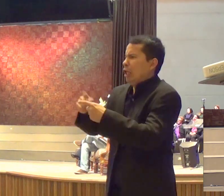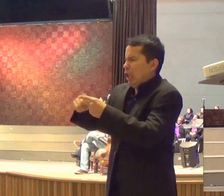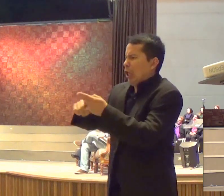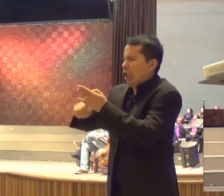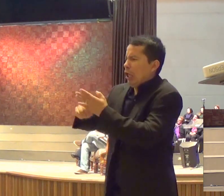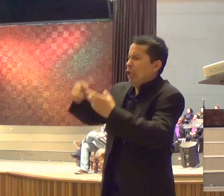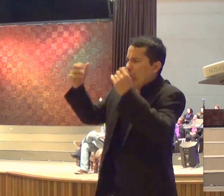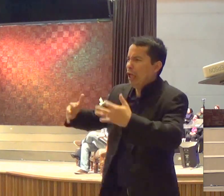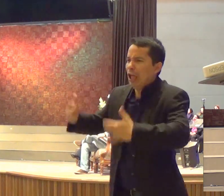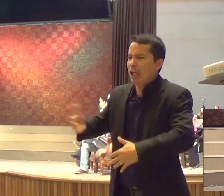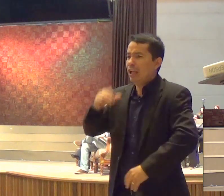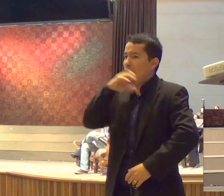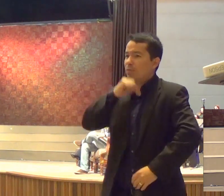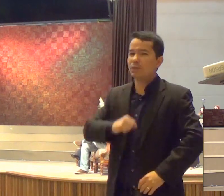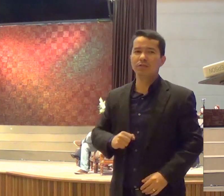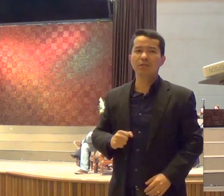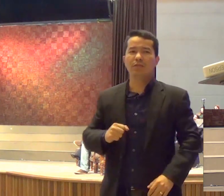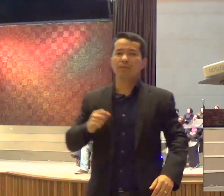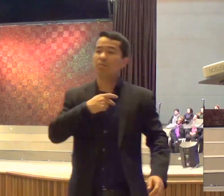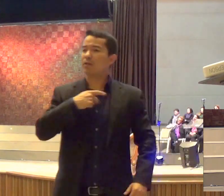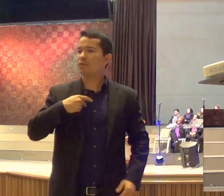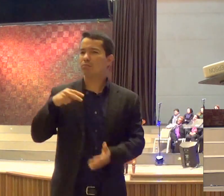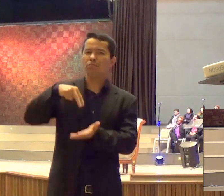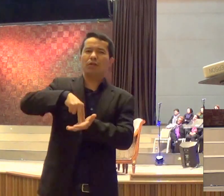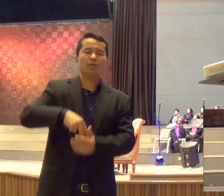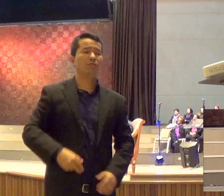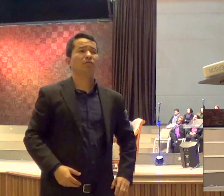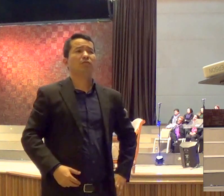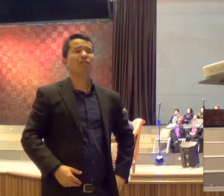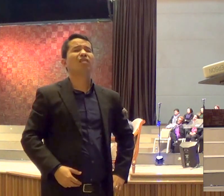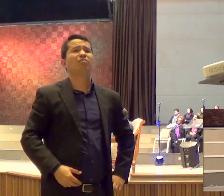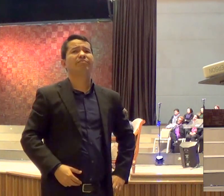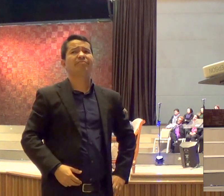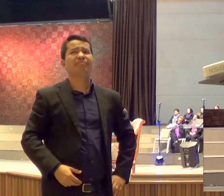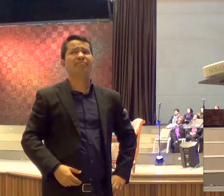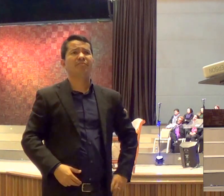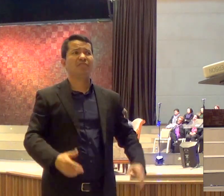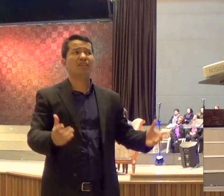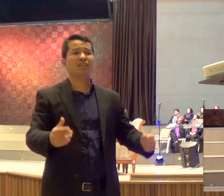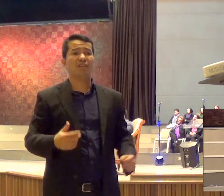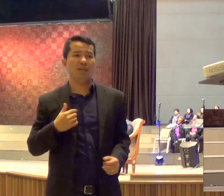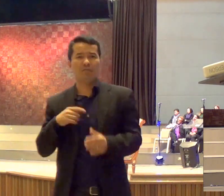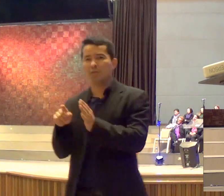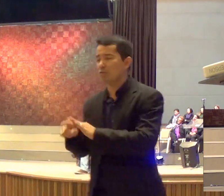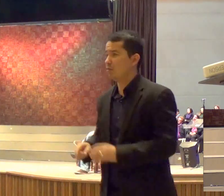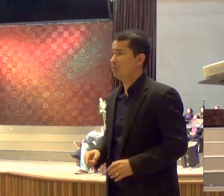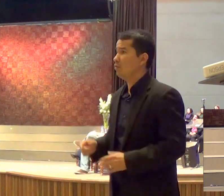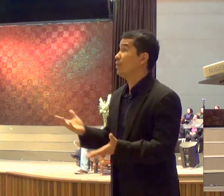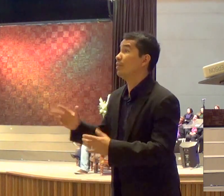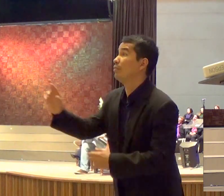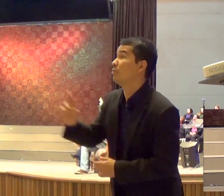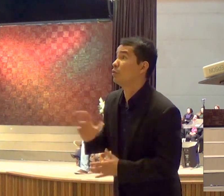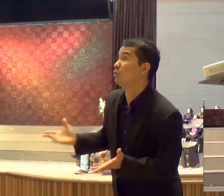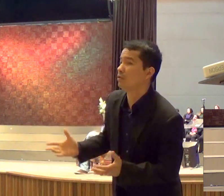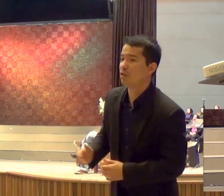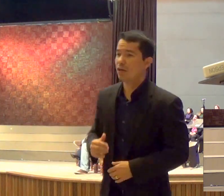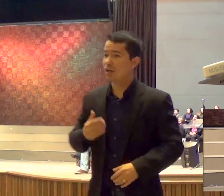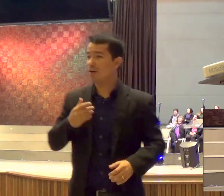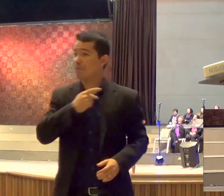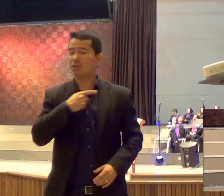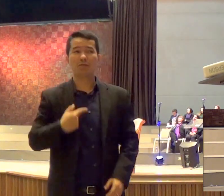contei meu drama e ele de pé disse assim sei o que que o Senhor tem a me dizer ele disse nada